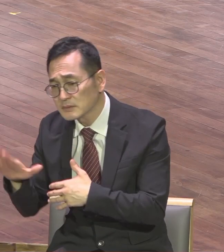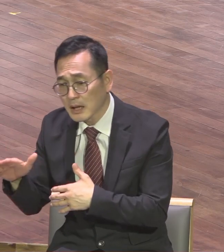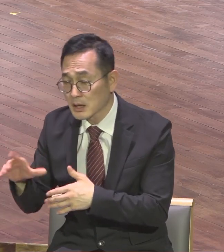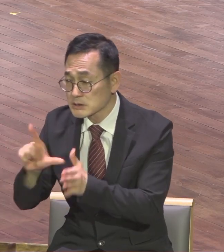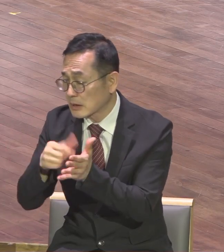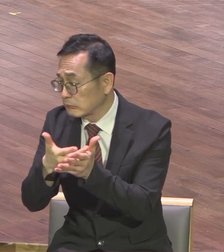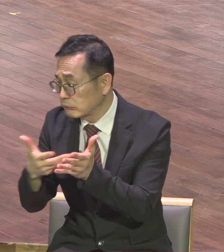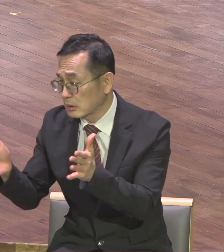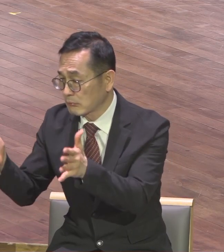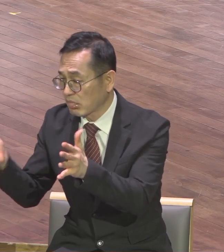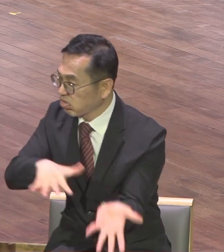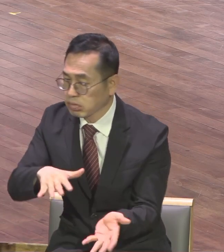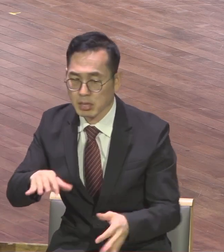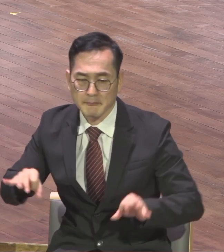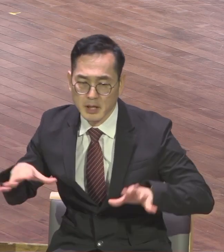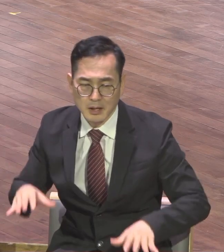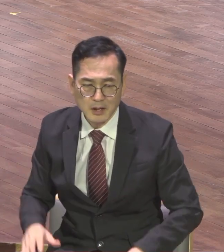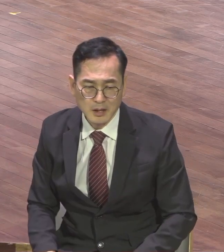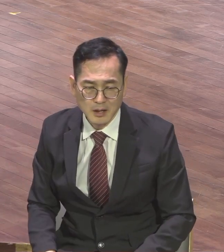무너질 위험이 엄청 크다.